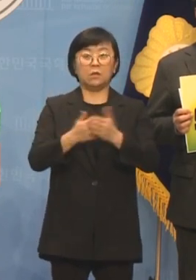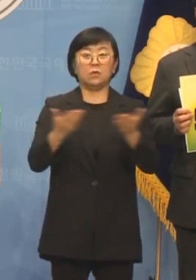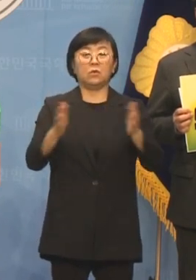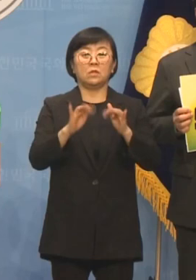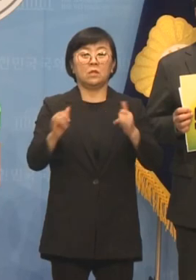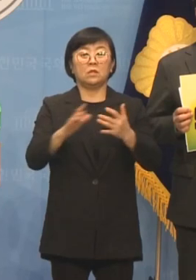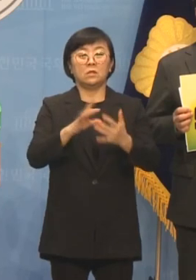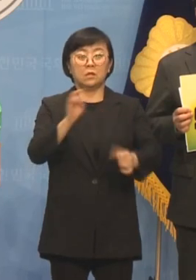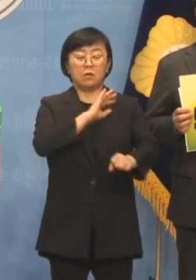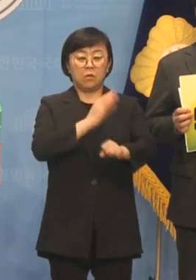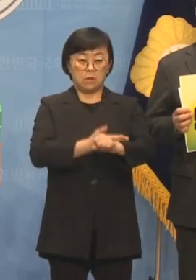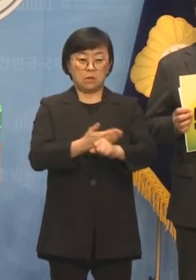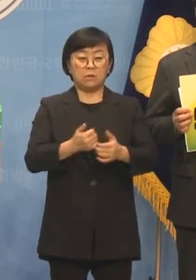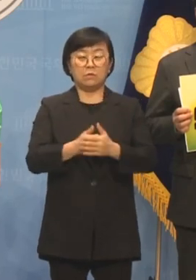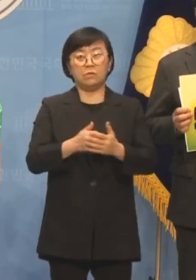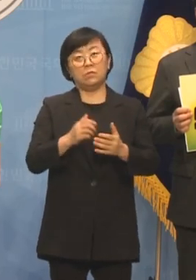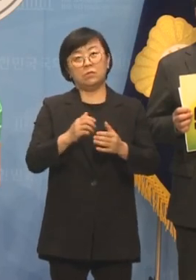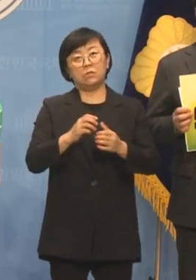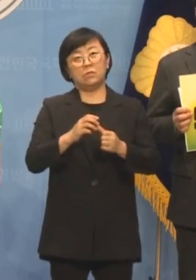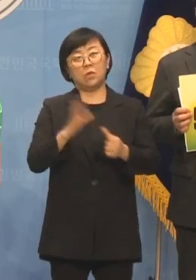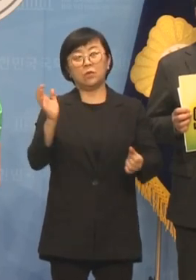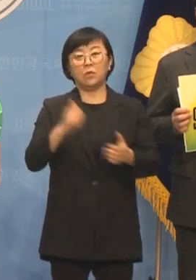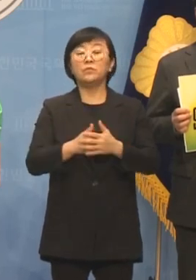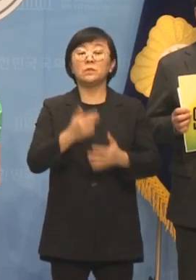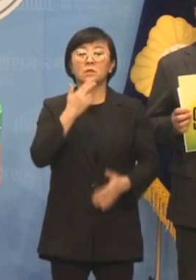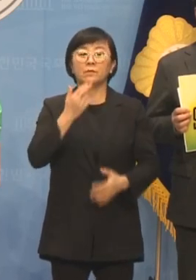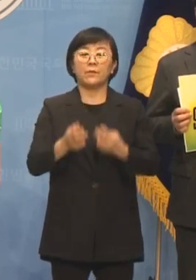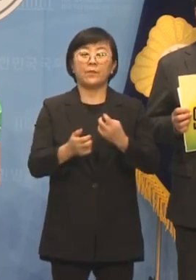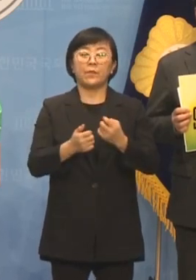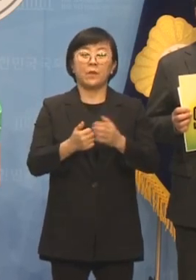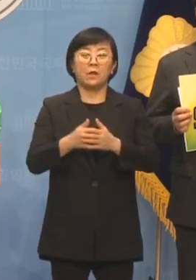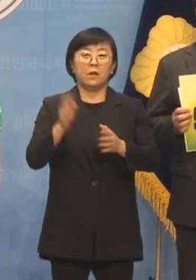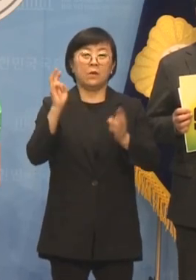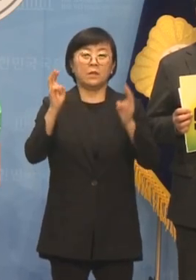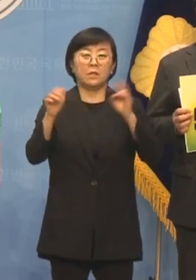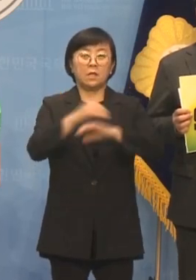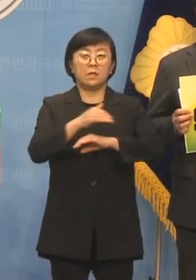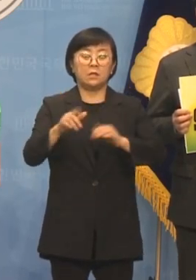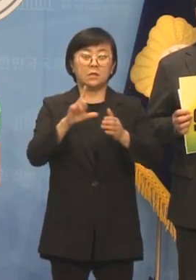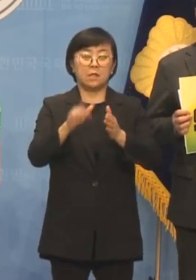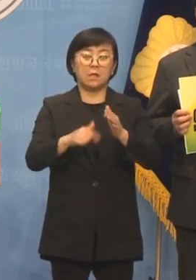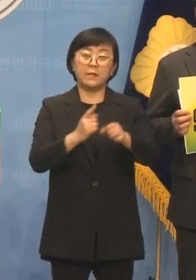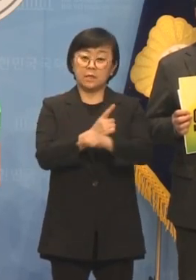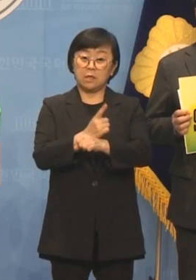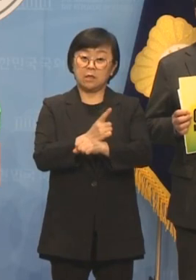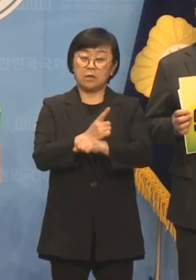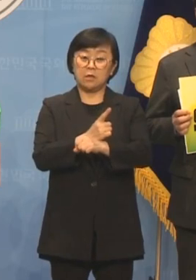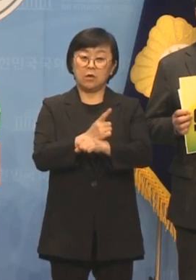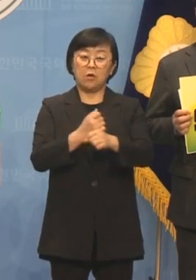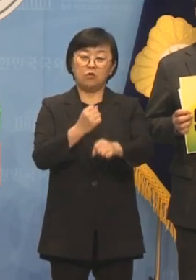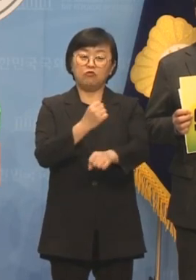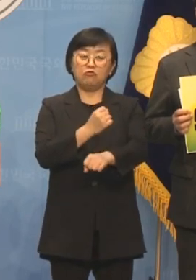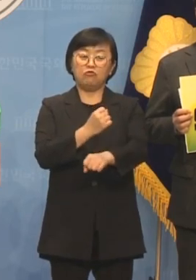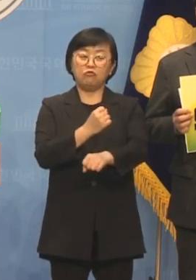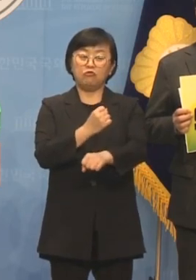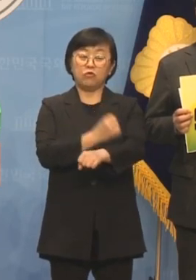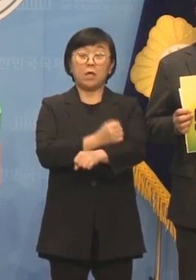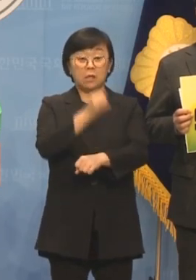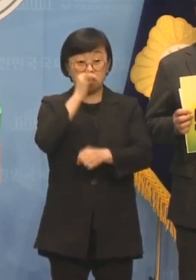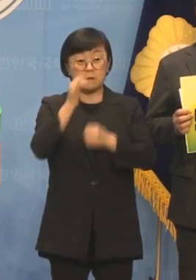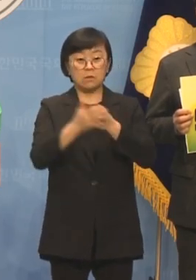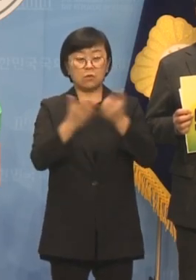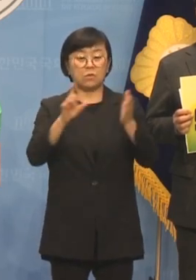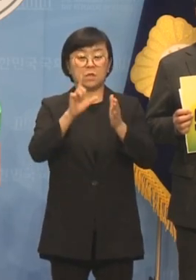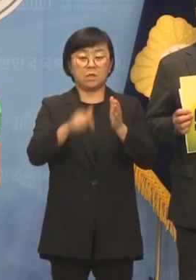선택권을 벗어난 것입니다 녹색 정의당은 출퇴근 시간 중 한 시간을 유급 노동 시간으로 포함시켜